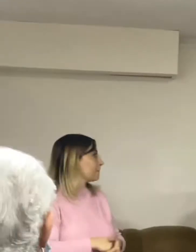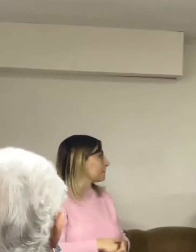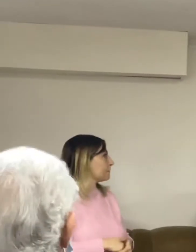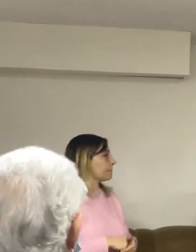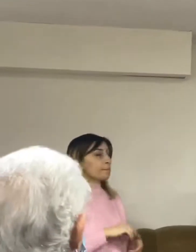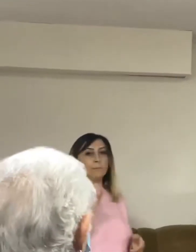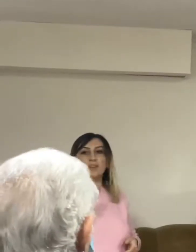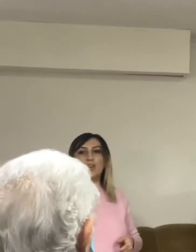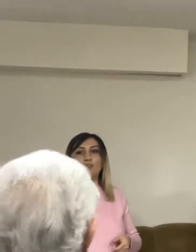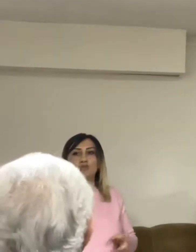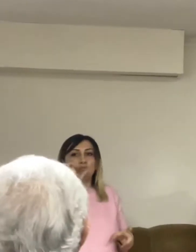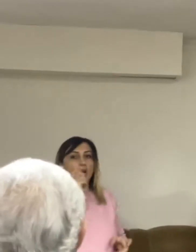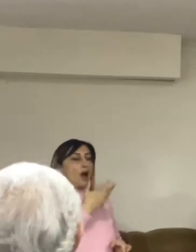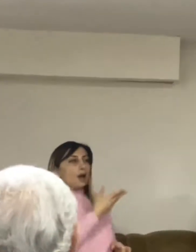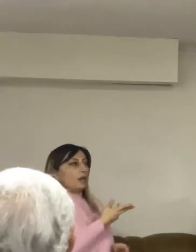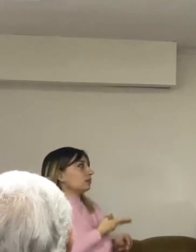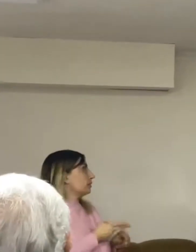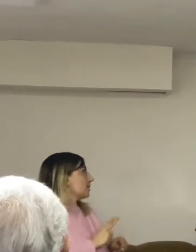Ինչ պատկեր է սա։